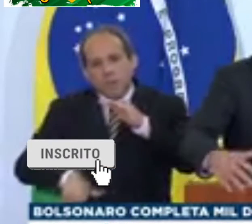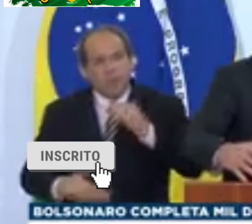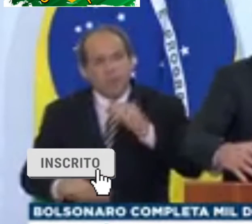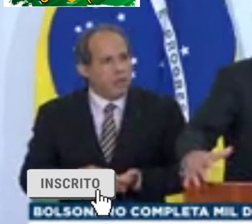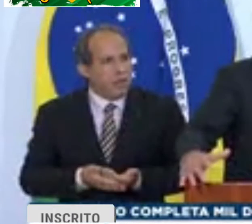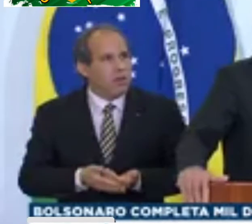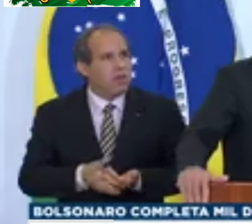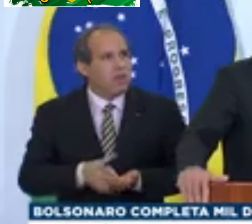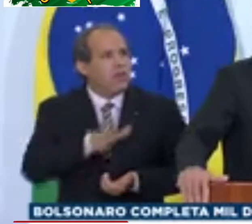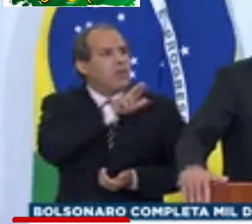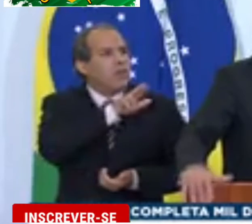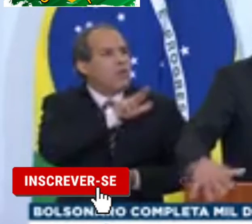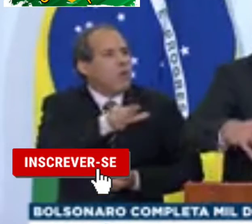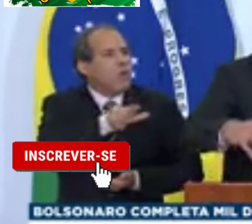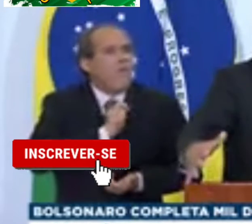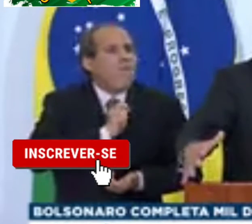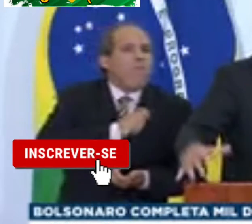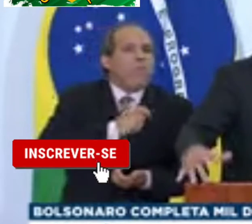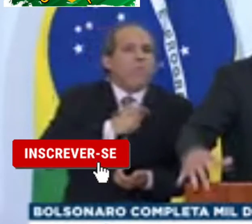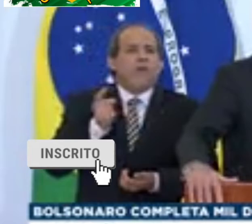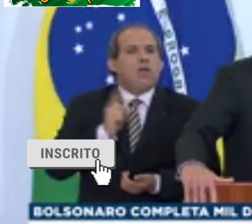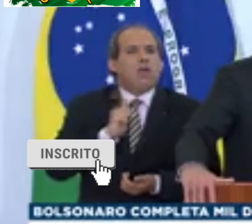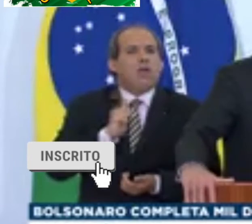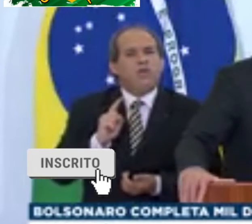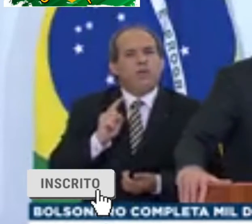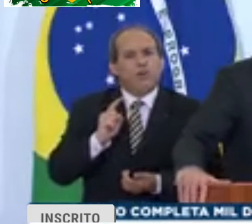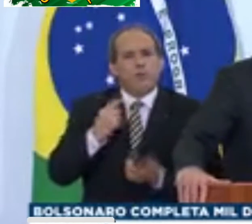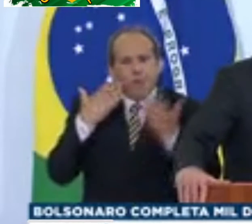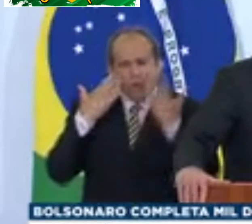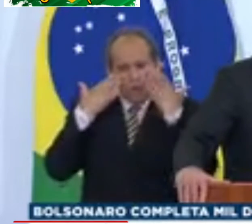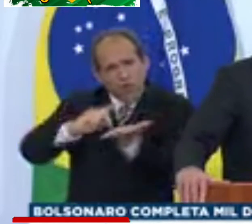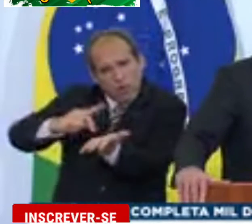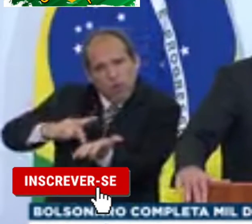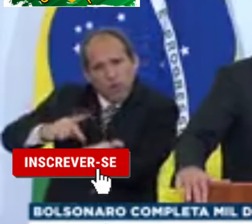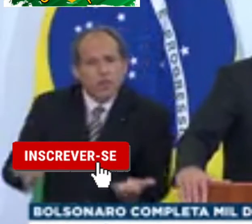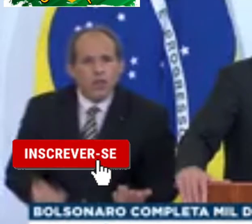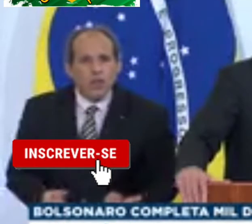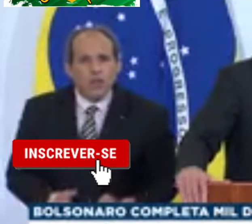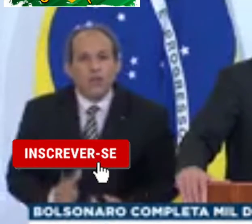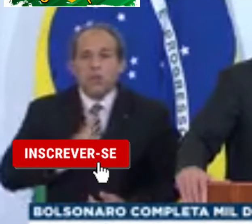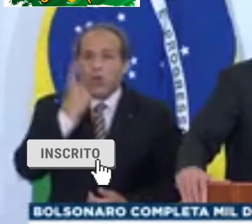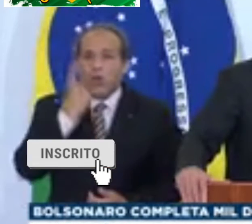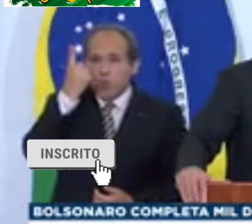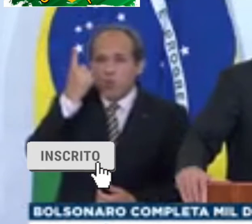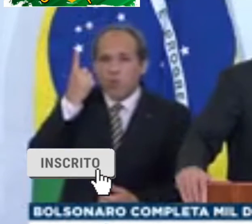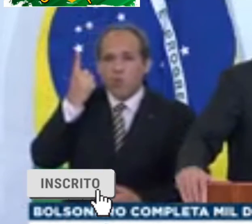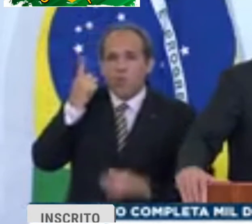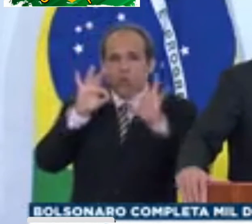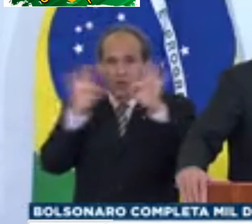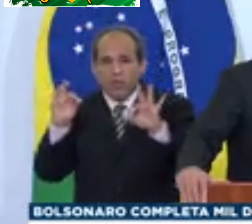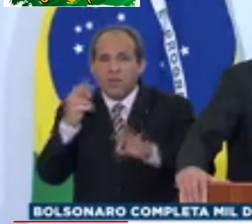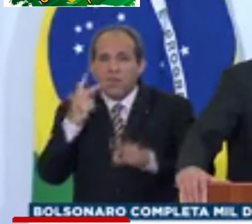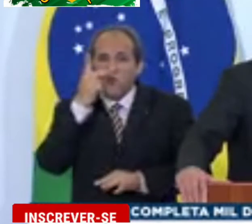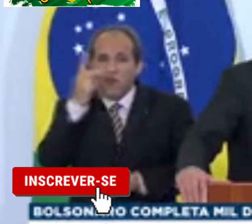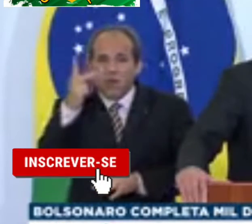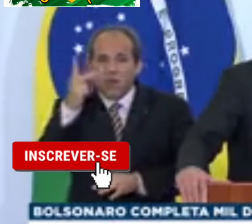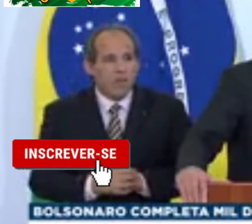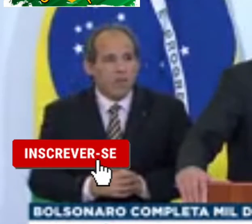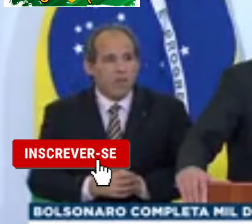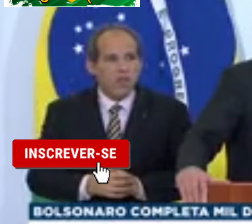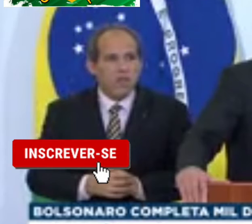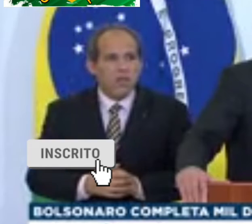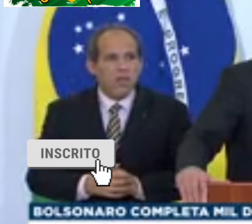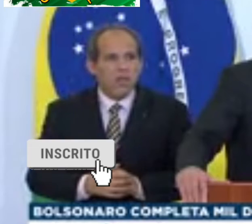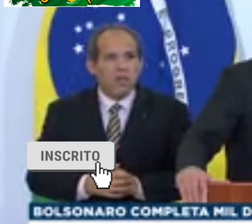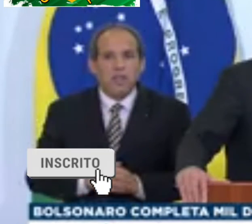Não é maldade da nossa parte, é uma realidade. E tem um ditado que diz: nada não